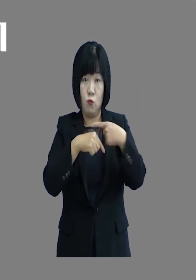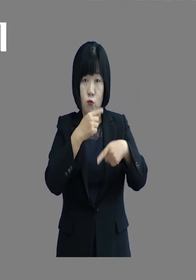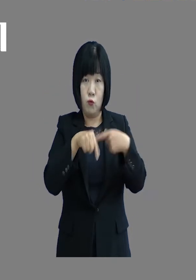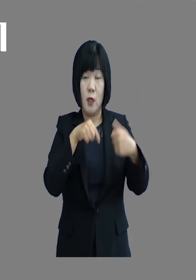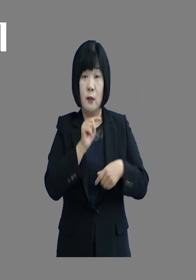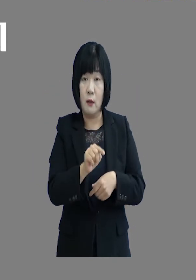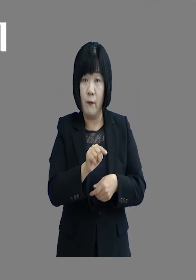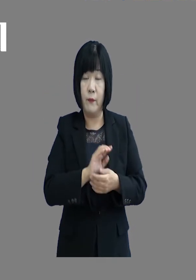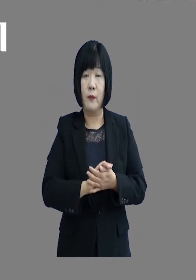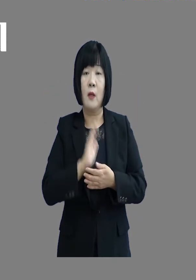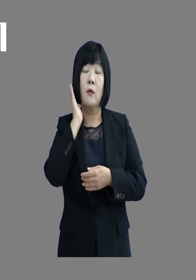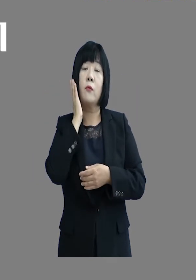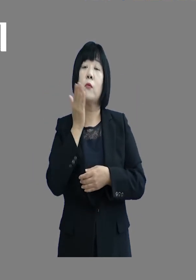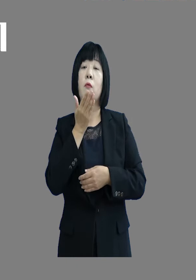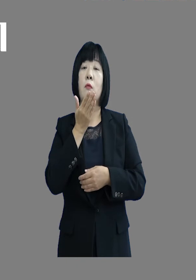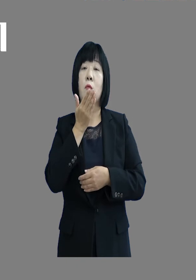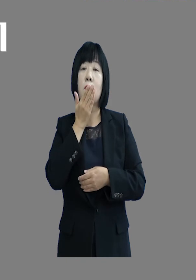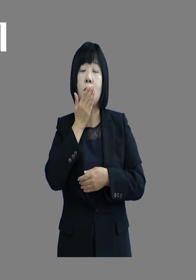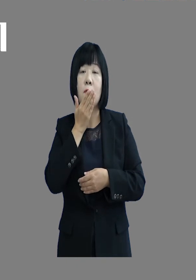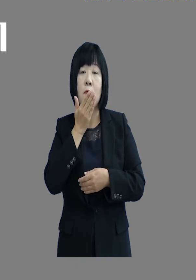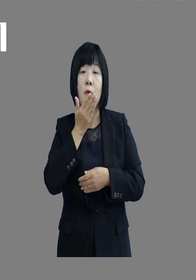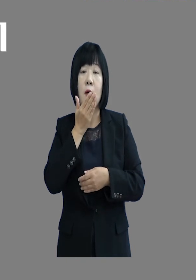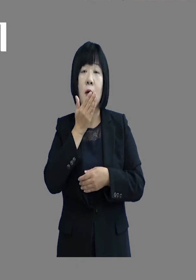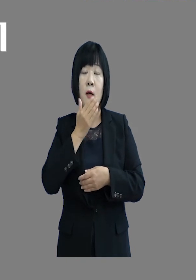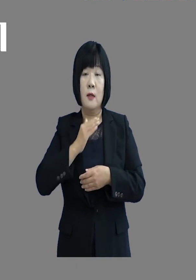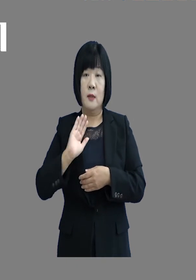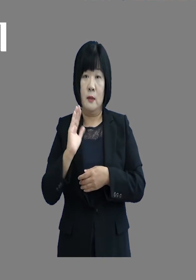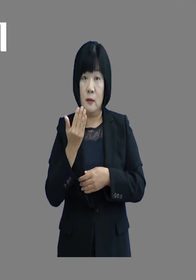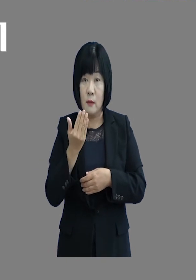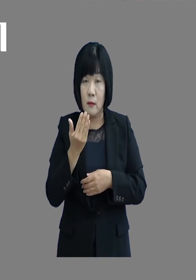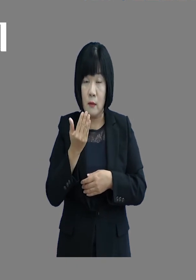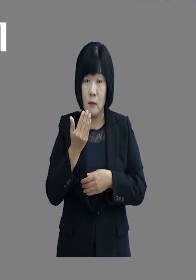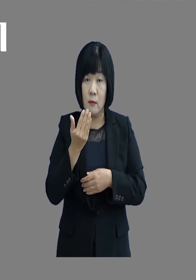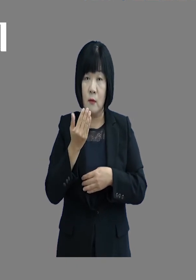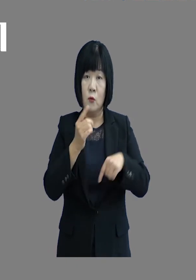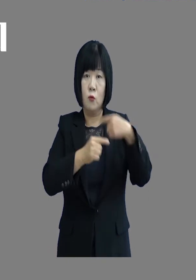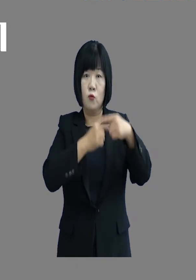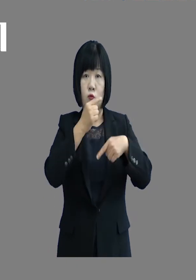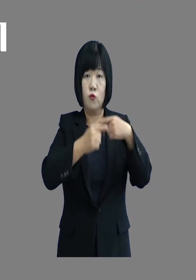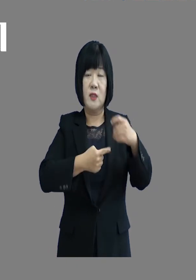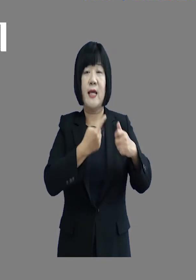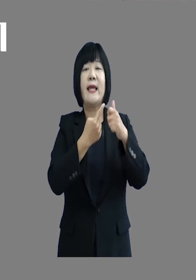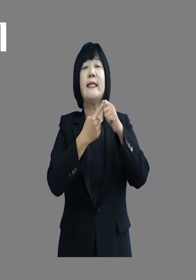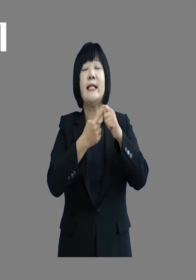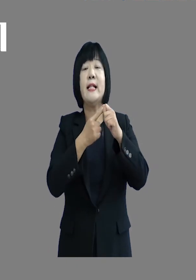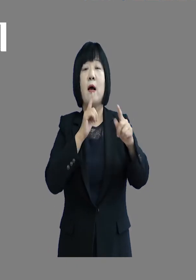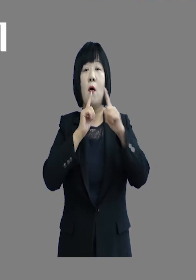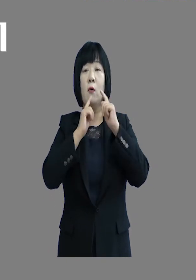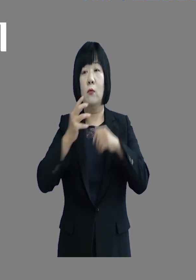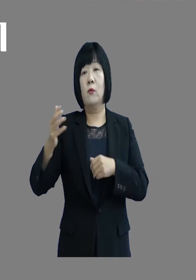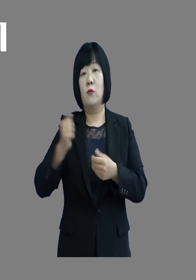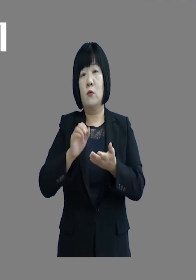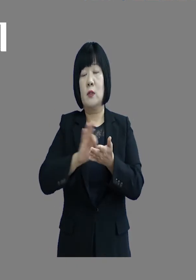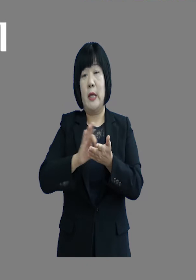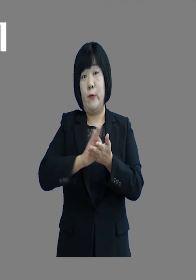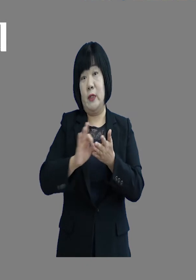수어는 청각장애를 갖고 있으면서도 이 수어를 제일 언어로 사용하시는